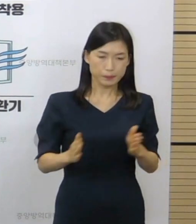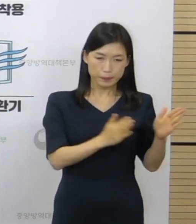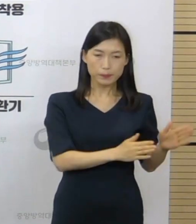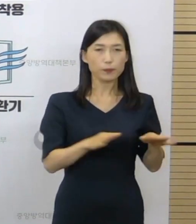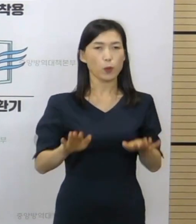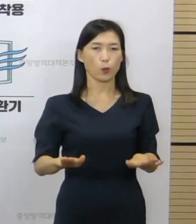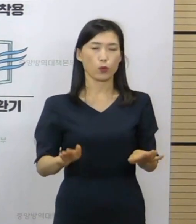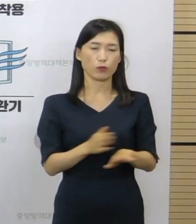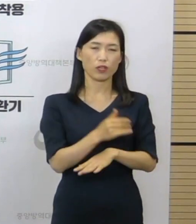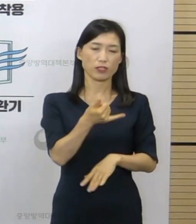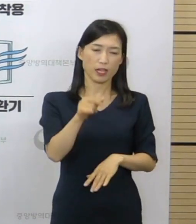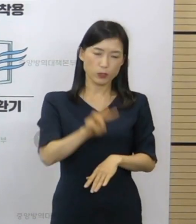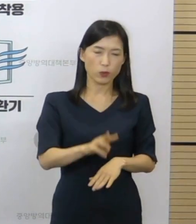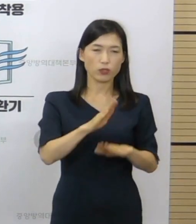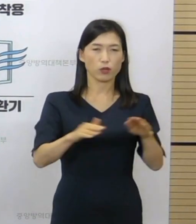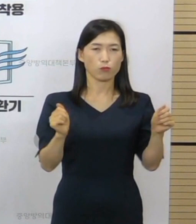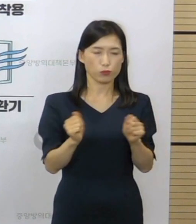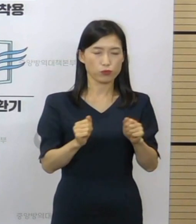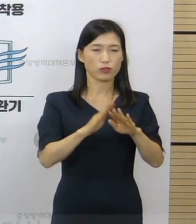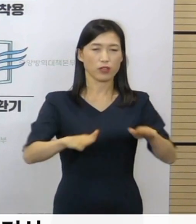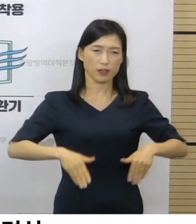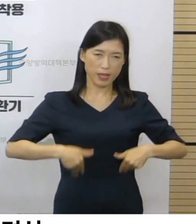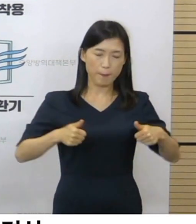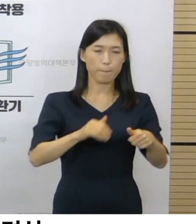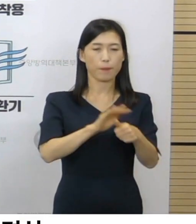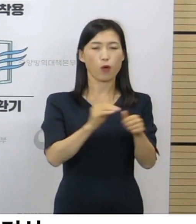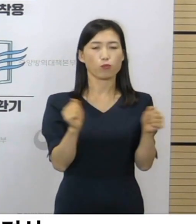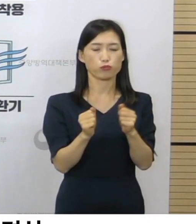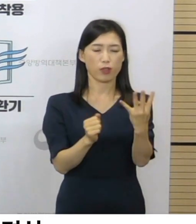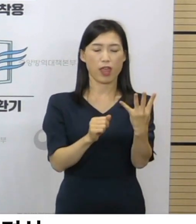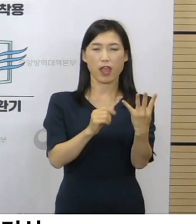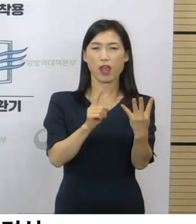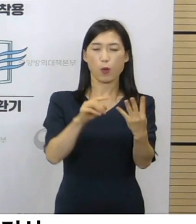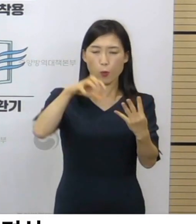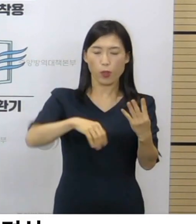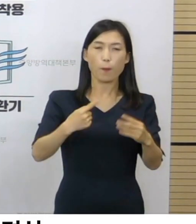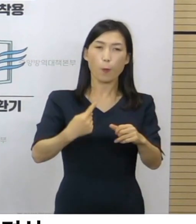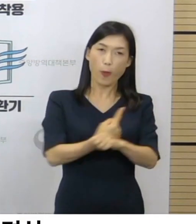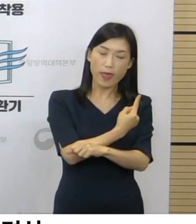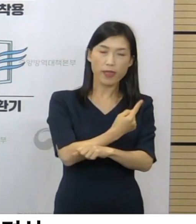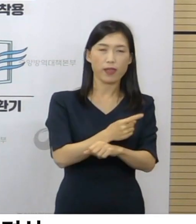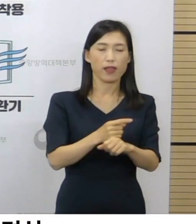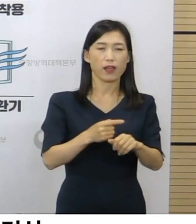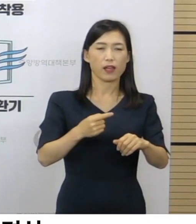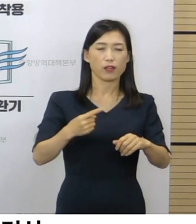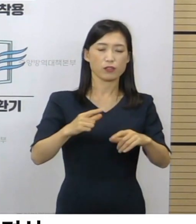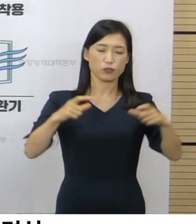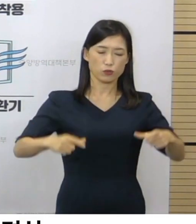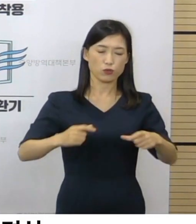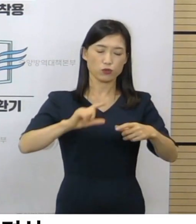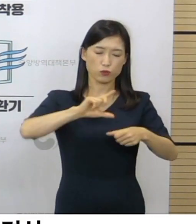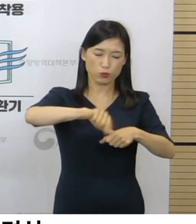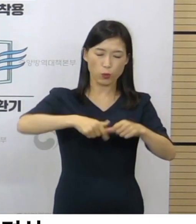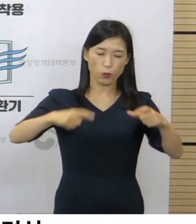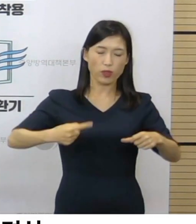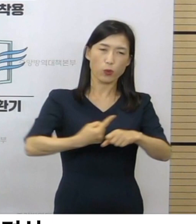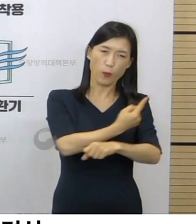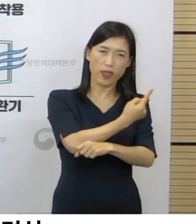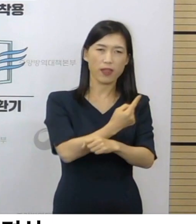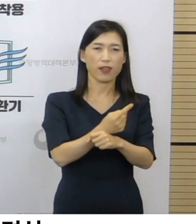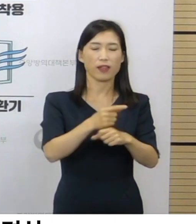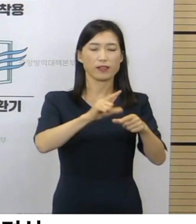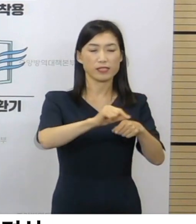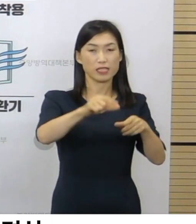세종 전북 전남 경북 을 제외한 비스토 건 10개 시 도에서 도 사회적 거리 단계 거리 두기가